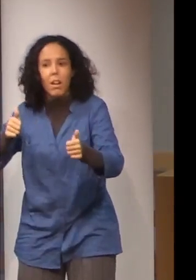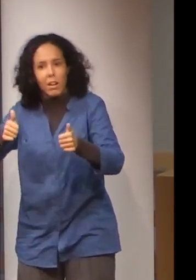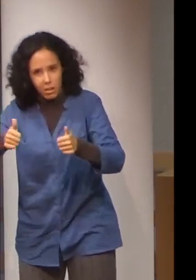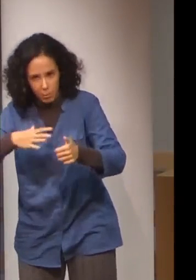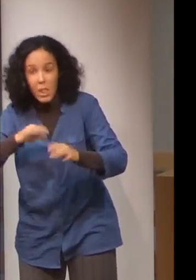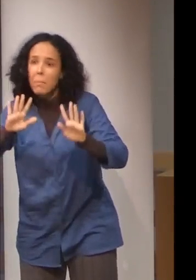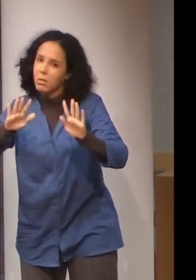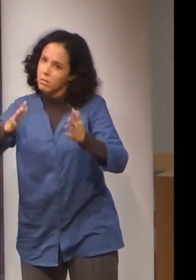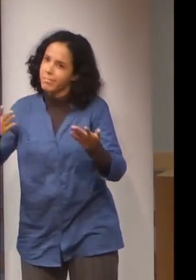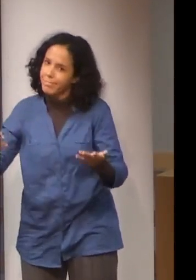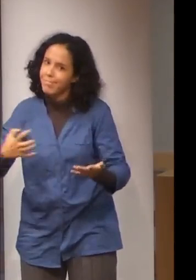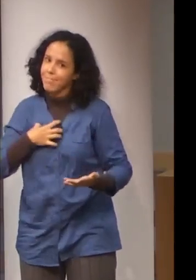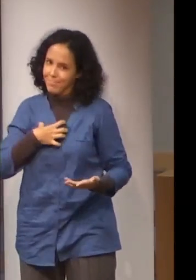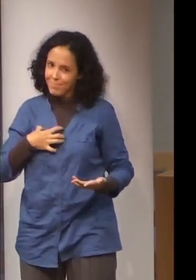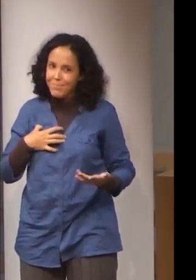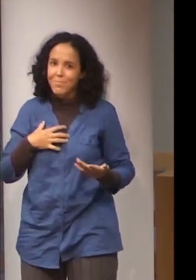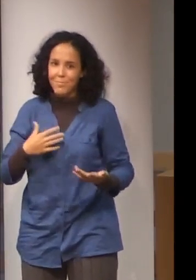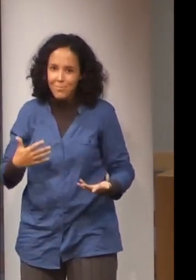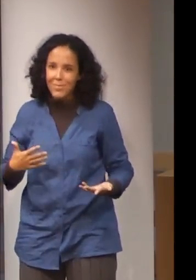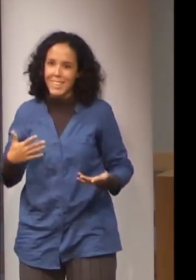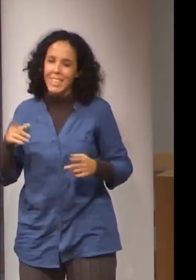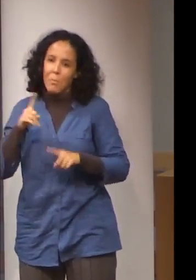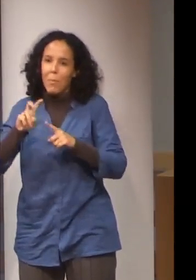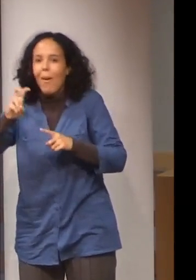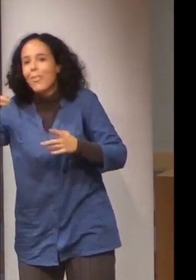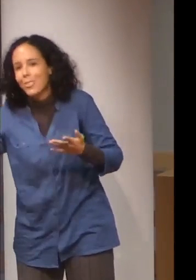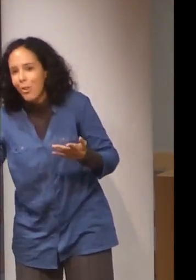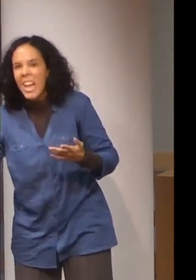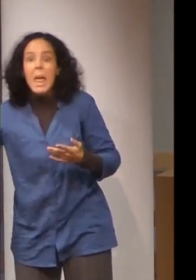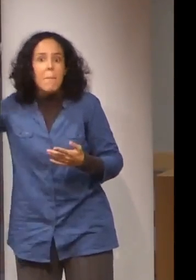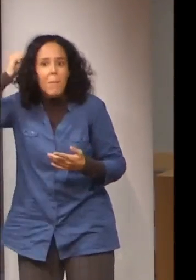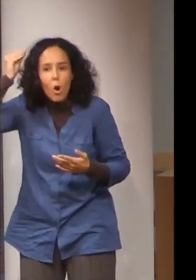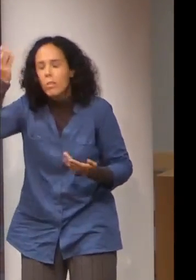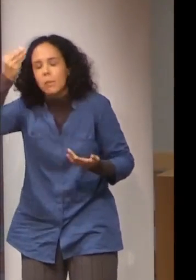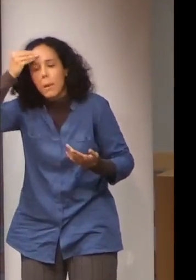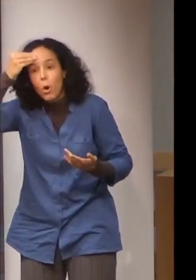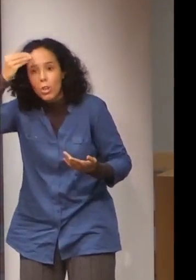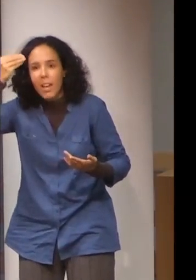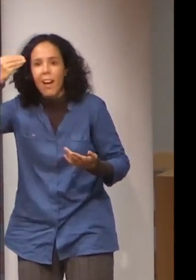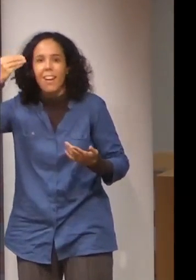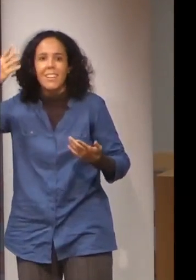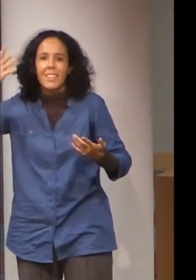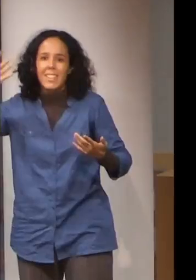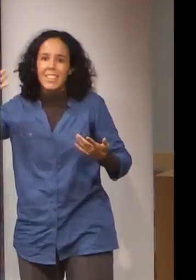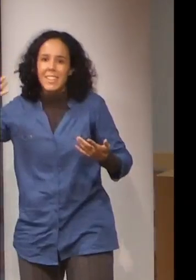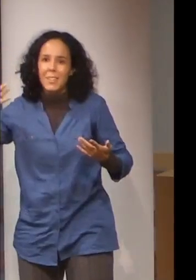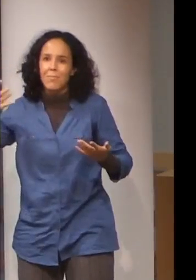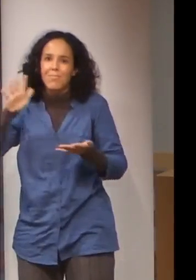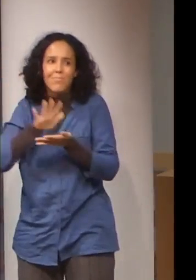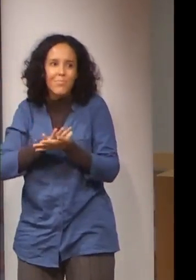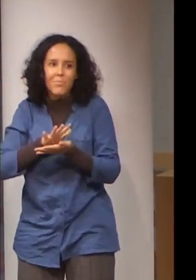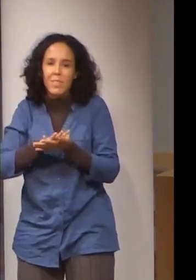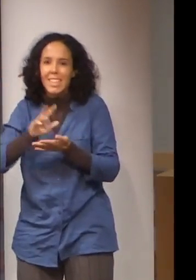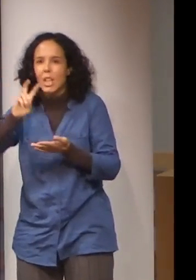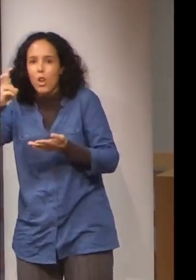incorporación tardía a la lengua, les va a costar obtener los resultados que obtendrían esos niños que sí han tenido